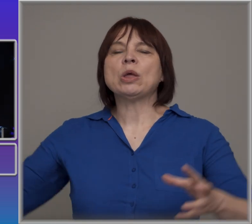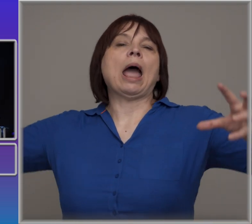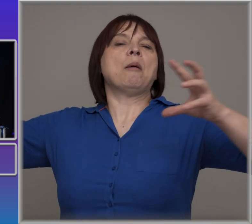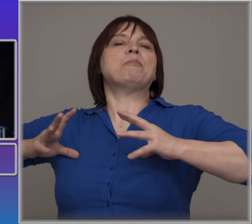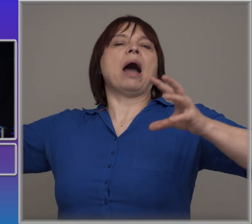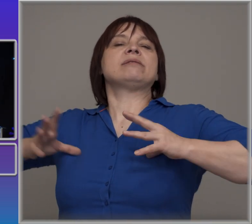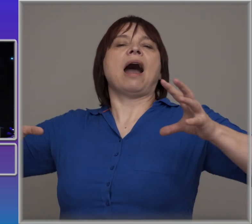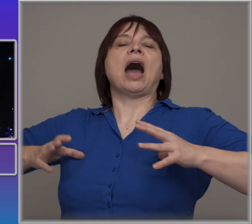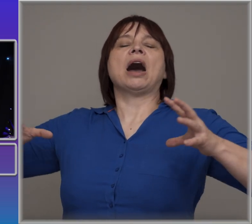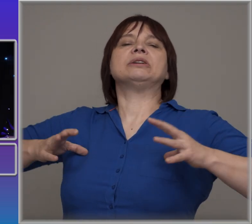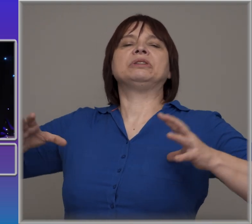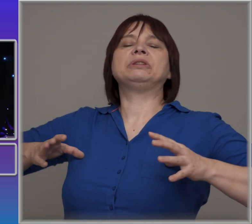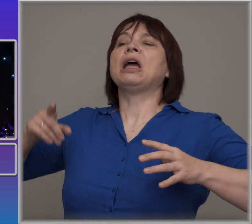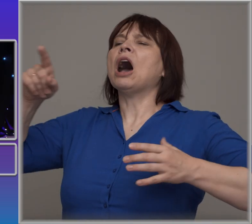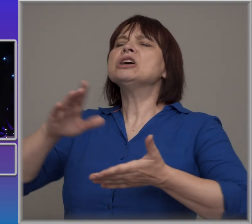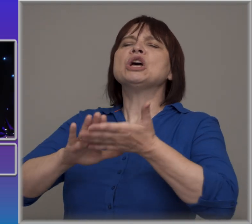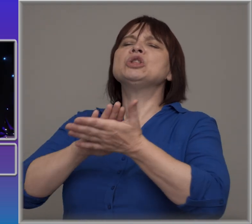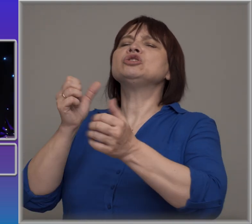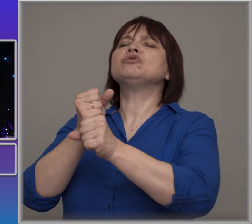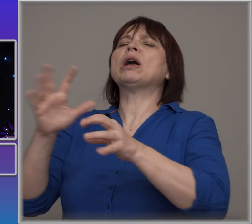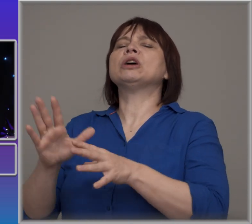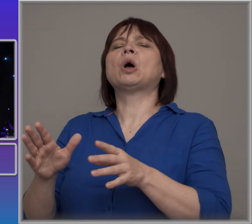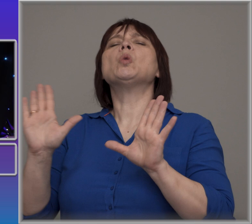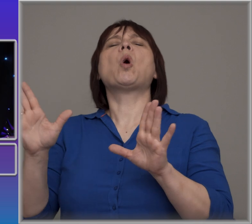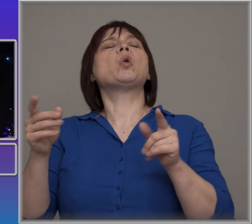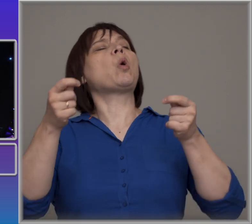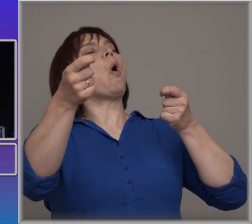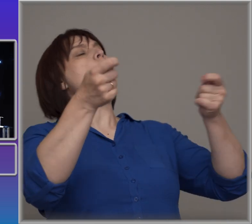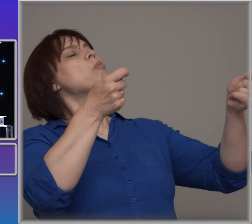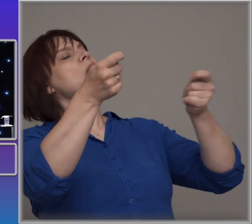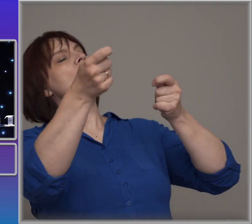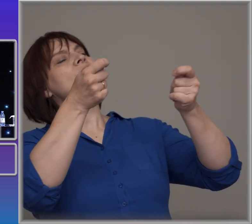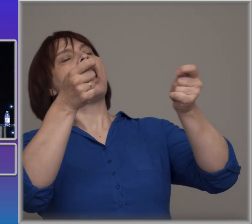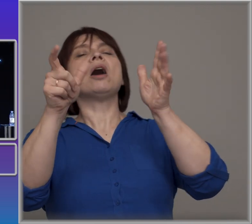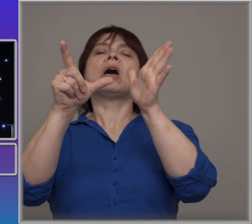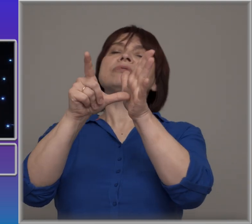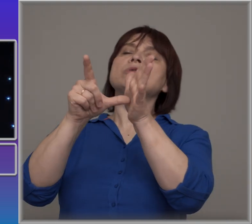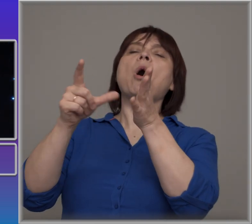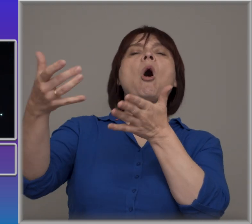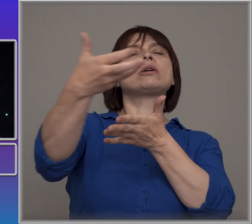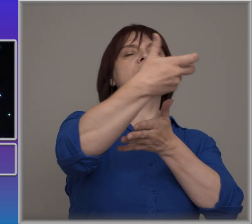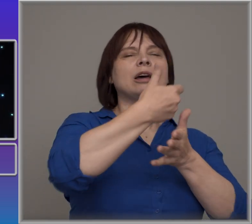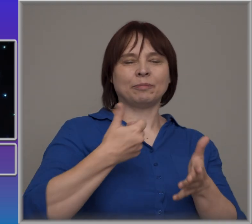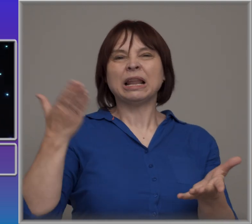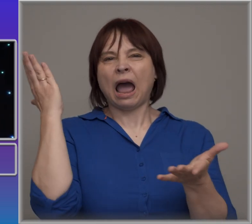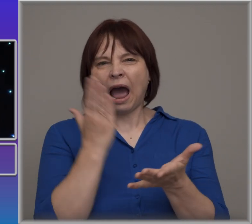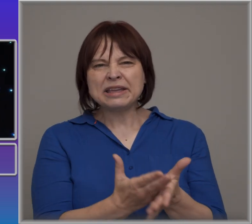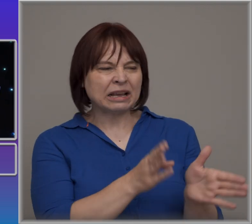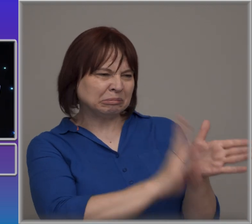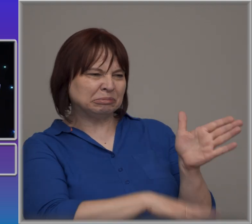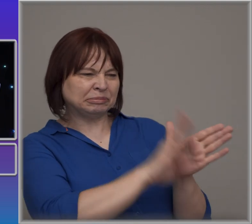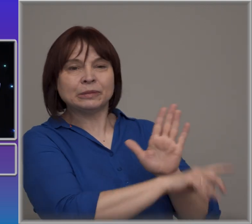теме протестантской этики. Братья и сестры, дело в том, что вот это мышление, которое